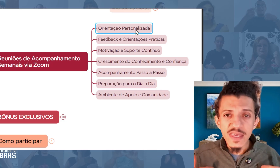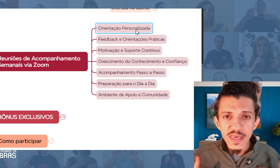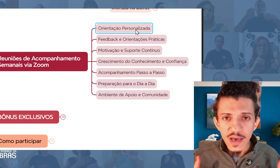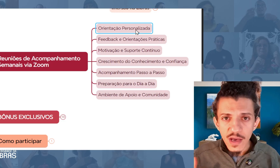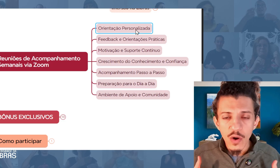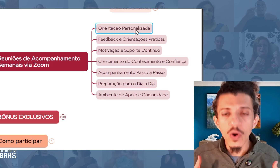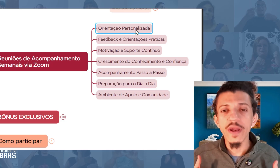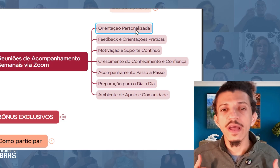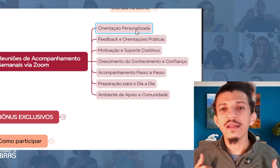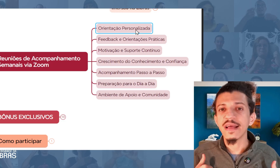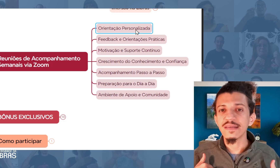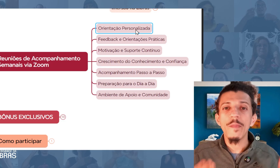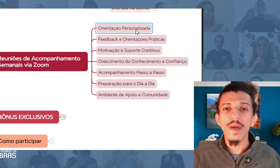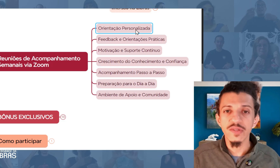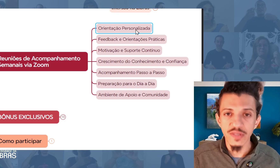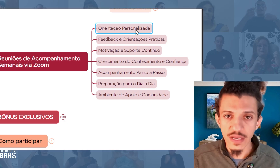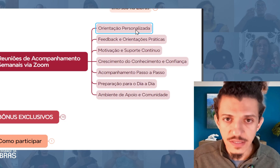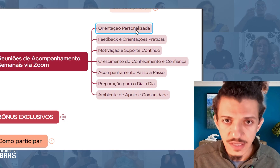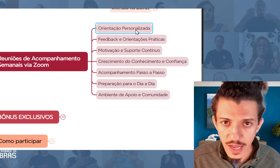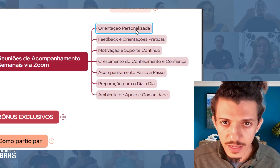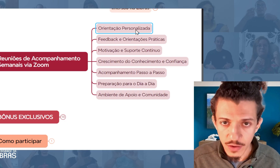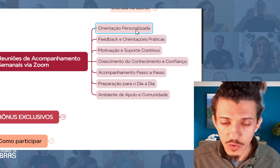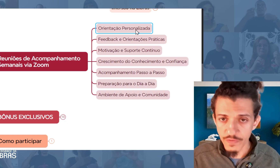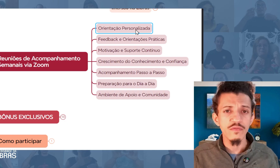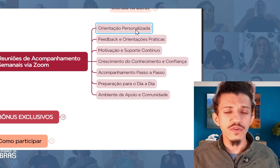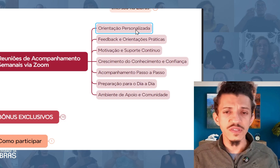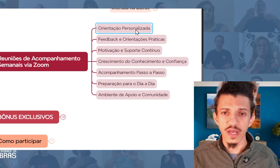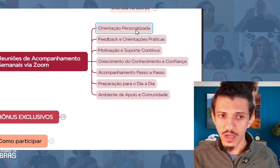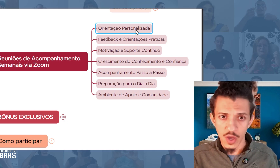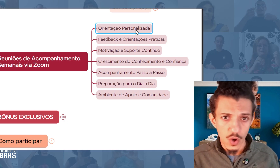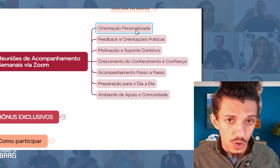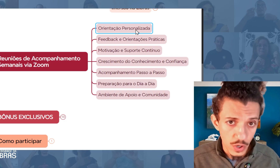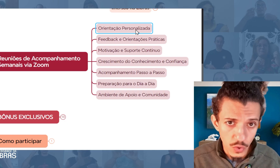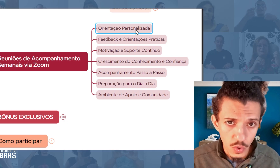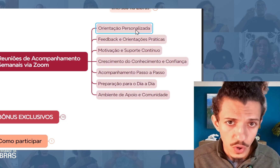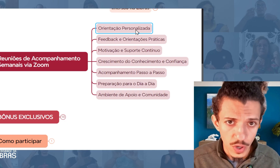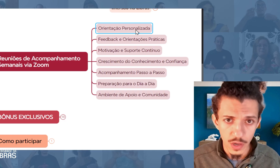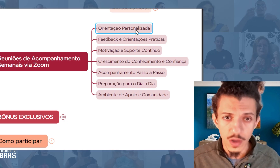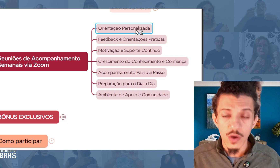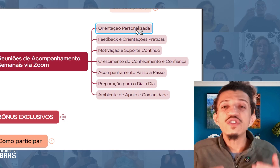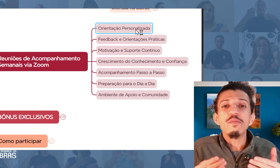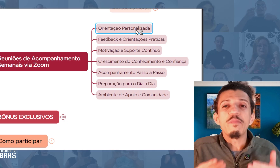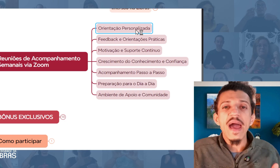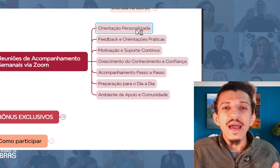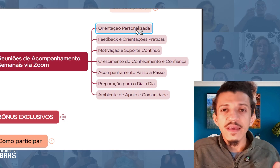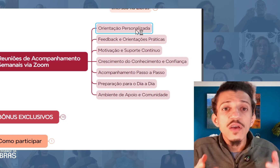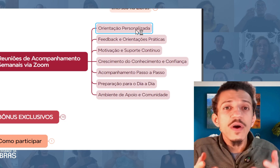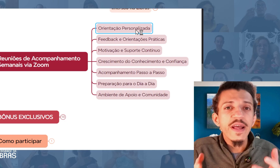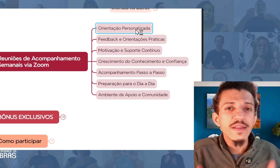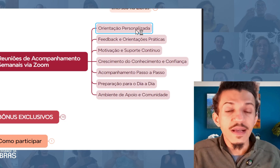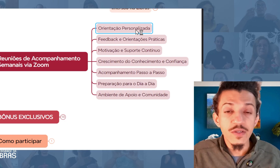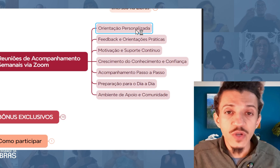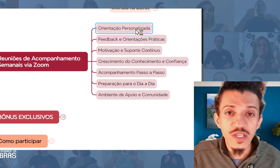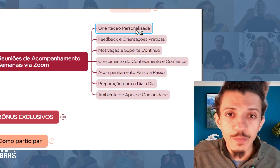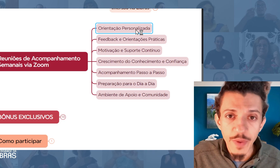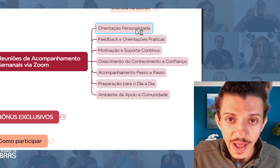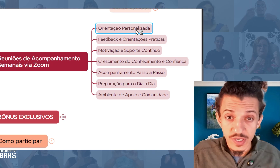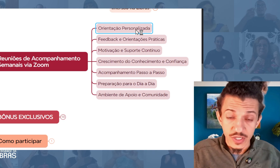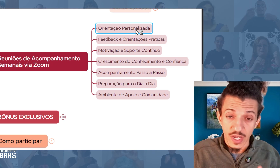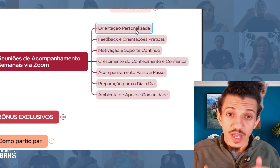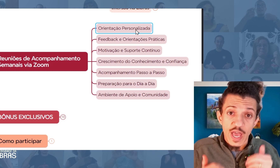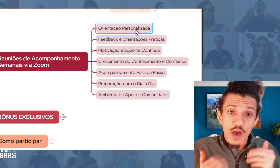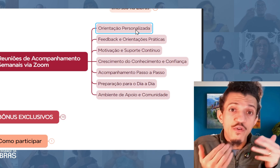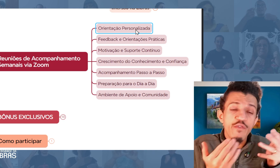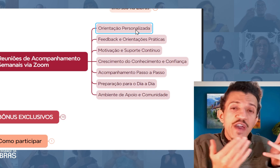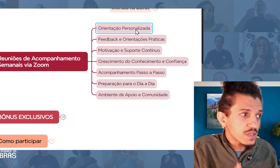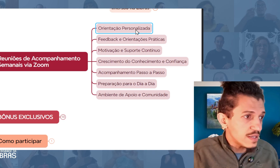minha orientação personalizada, conversando com você, olho no olho, com feedback e orientações práticas. Ou seja, eu